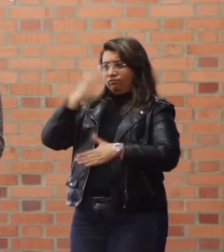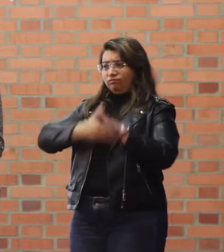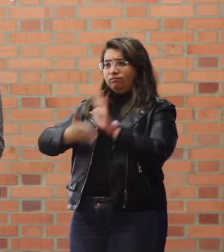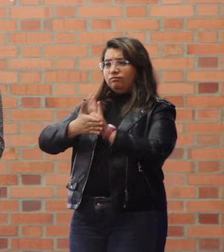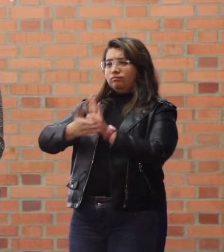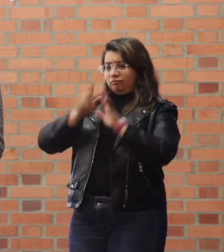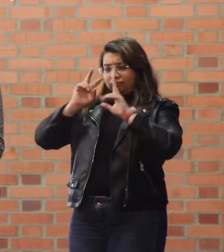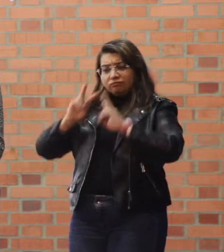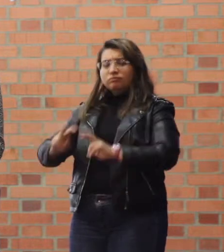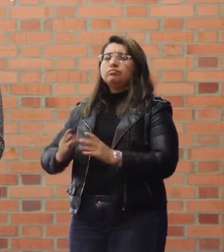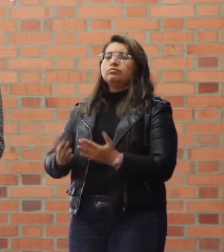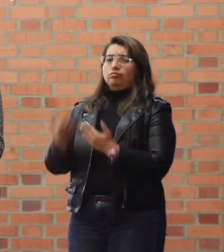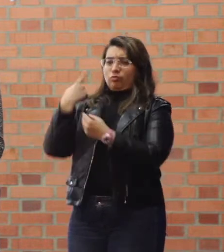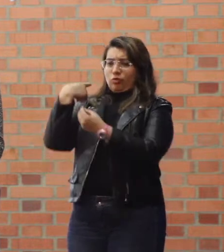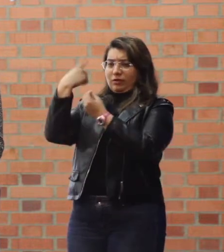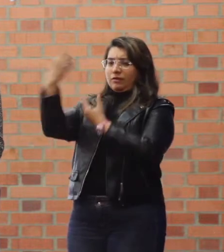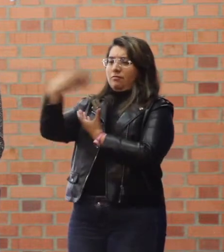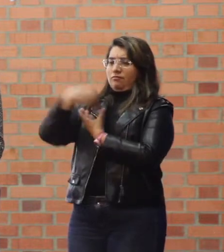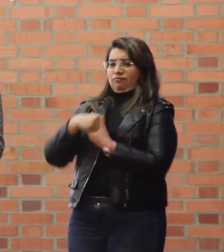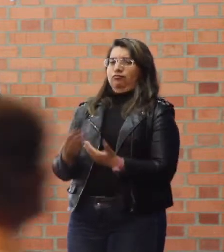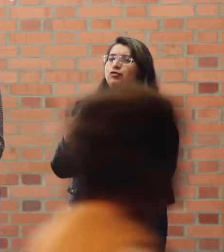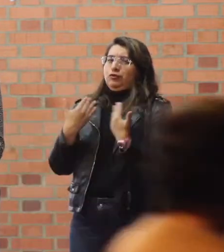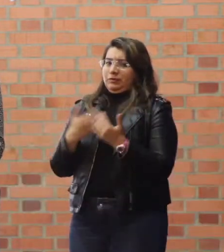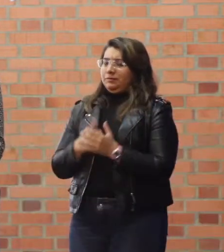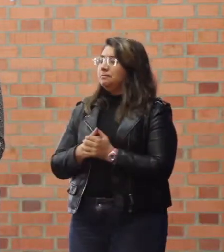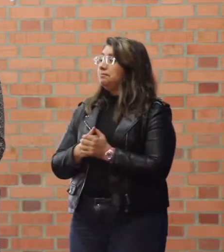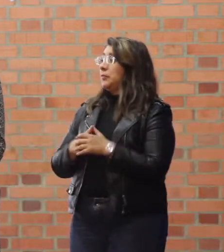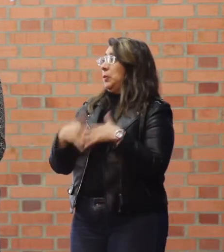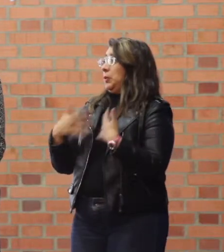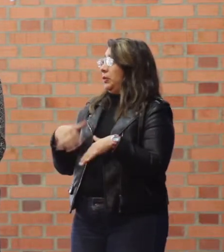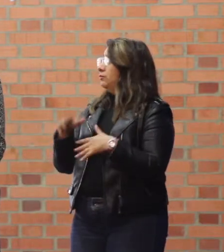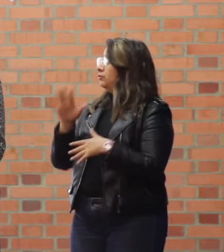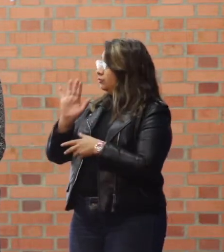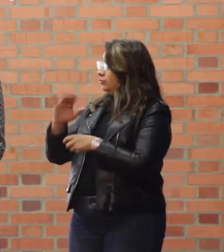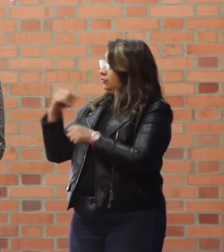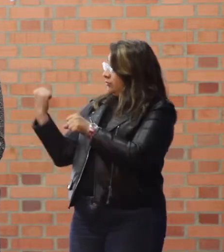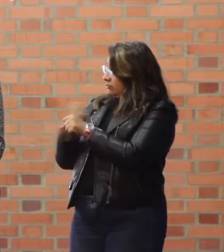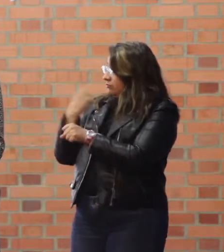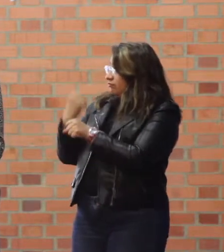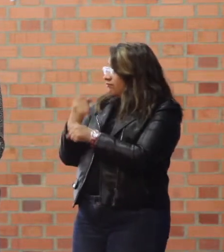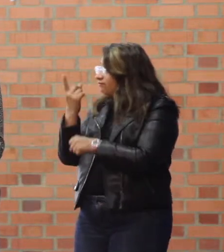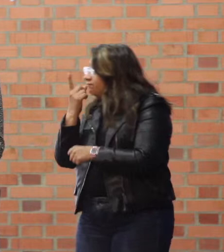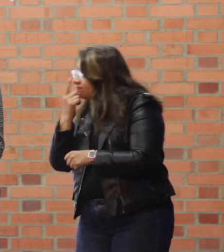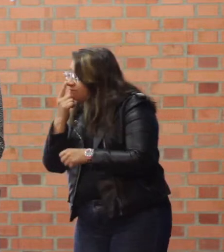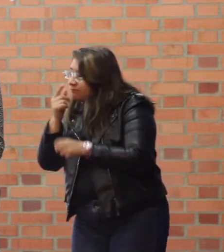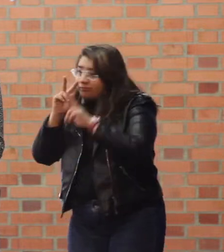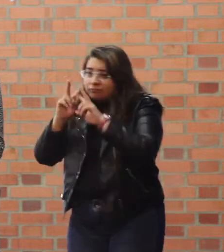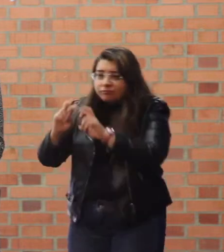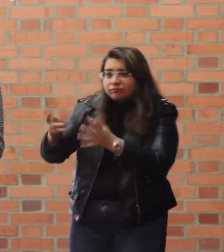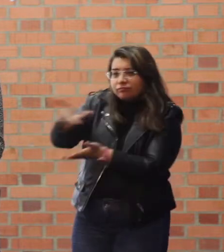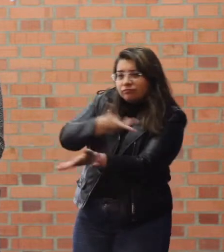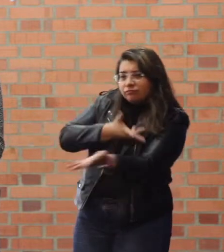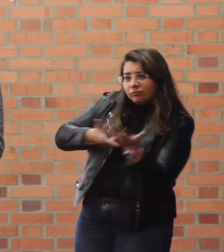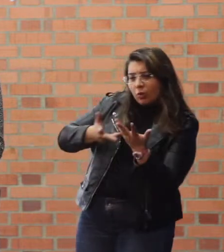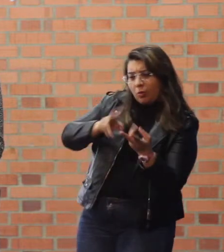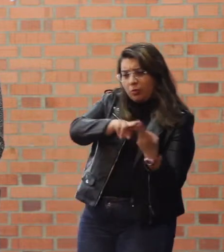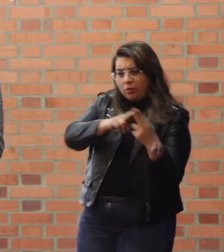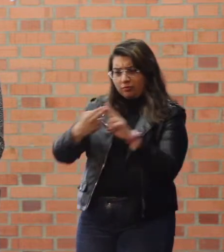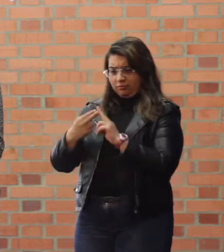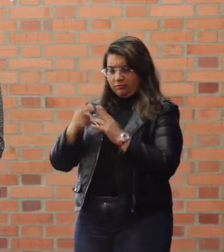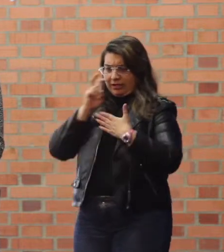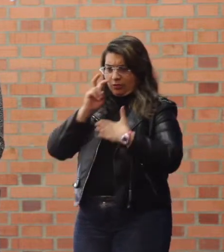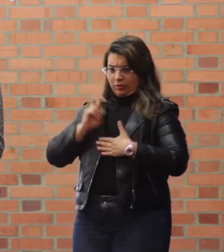teórica como política y ética su trabajo actual explora el entramado de las relaciones de género